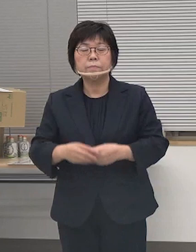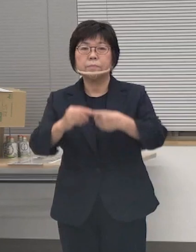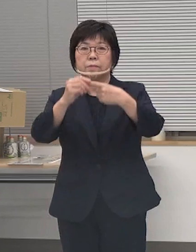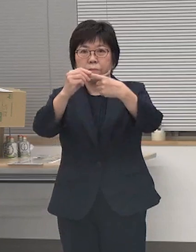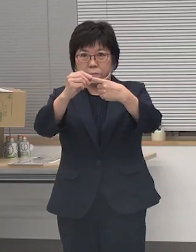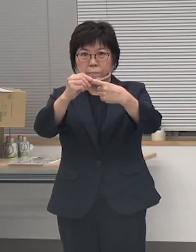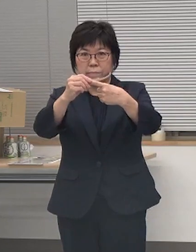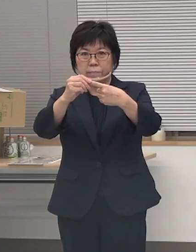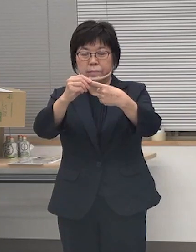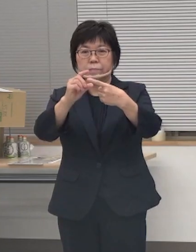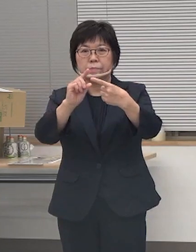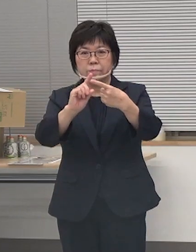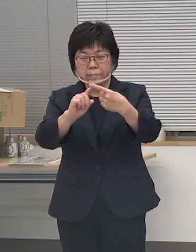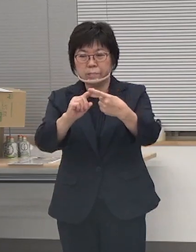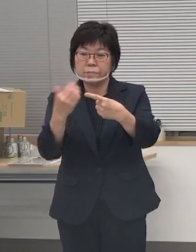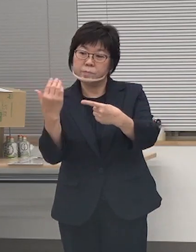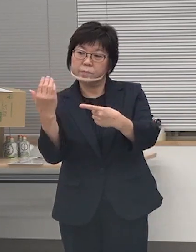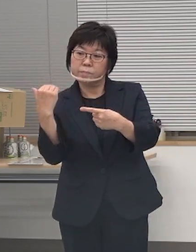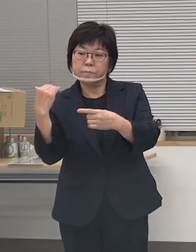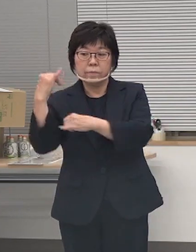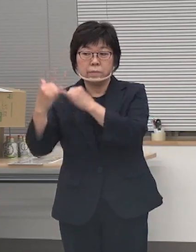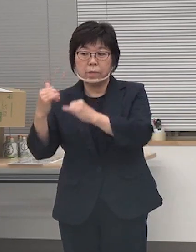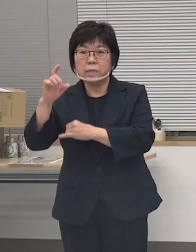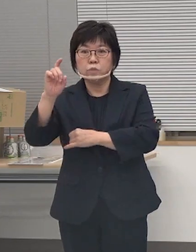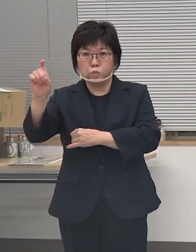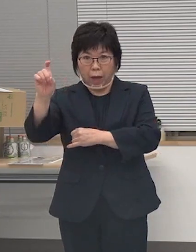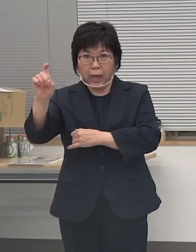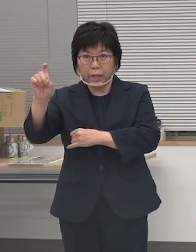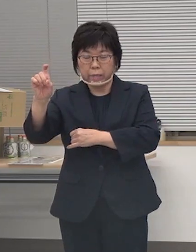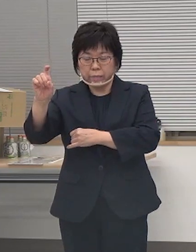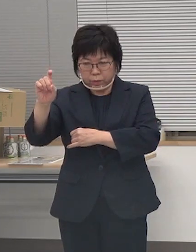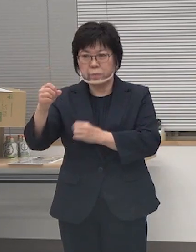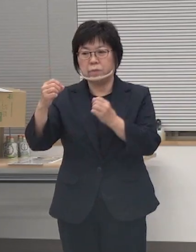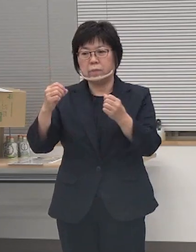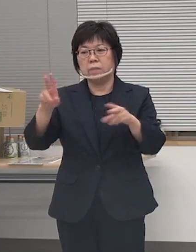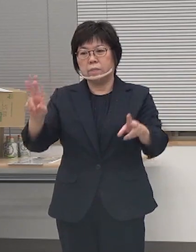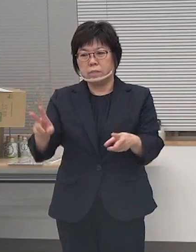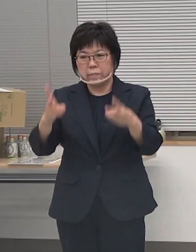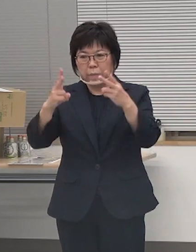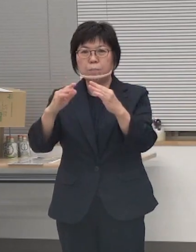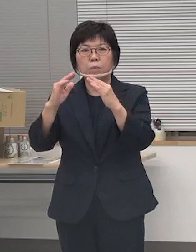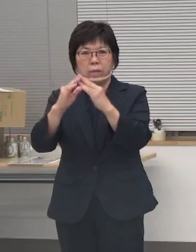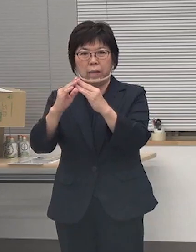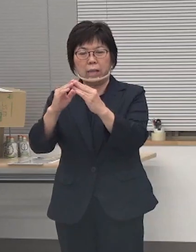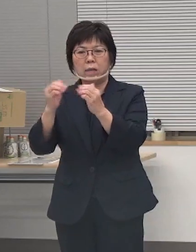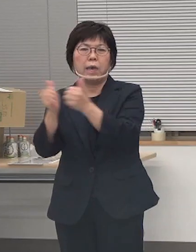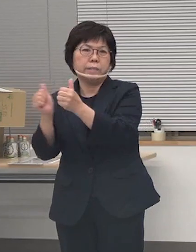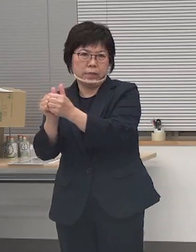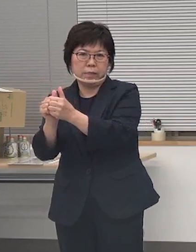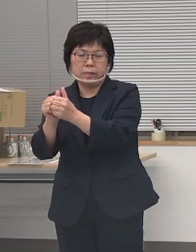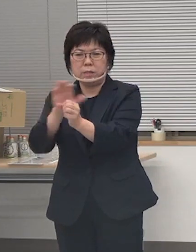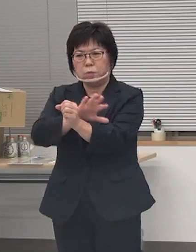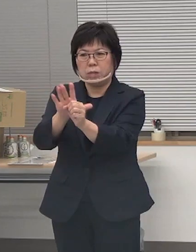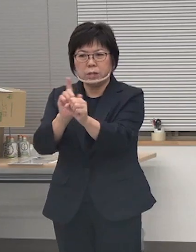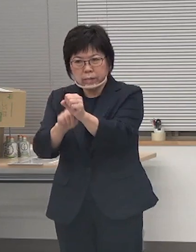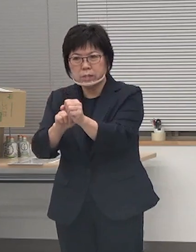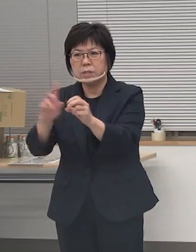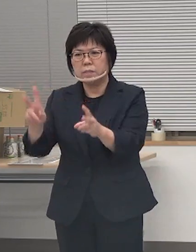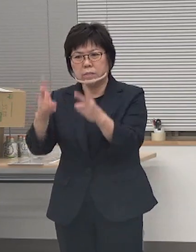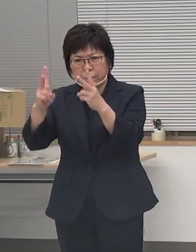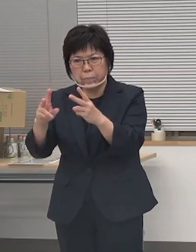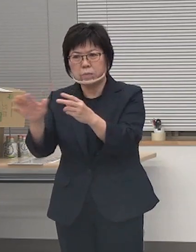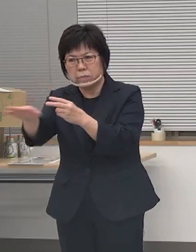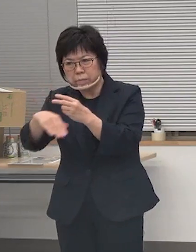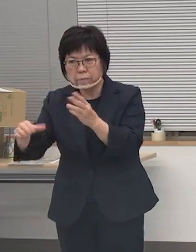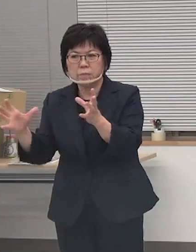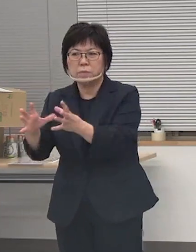は第10回の埼玉県新型感染症専門家会議が本日行われました。この報告、そしても